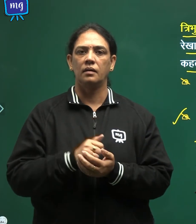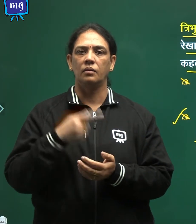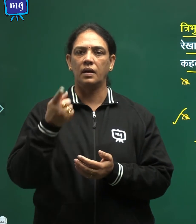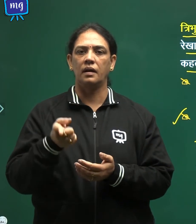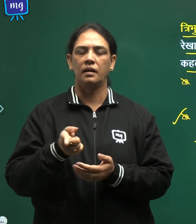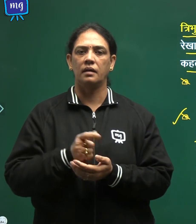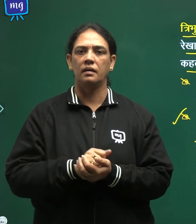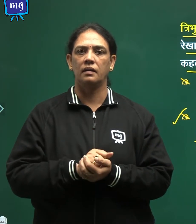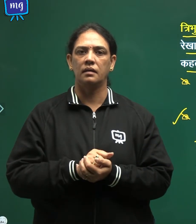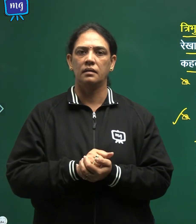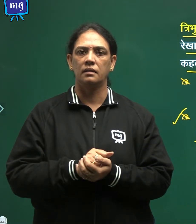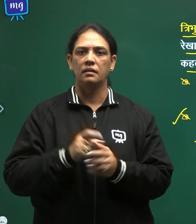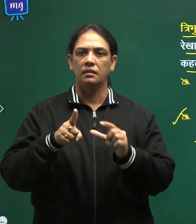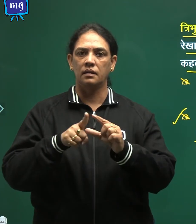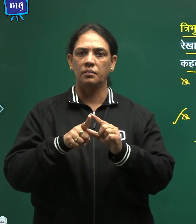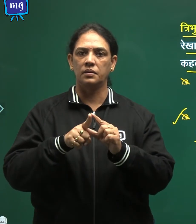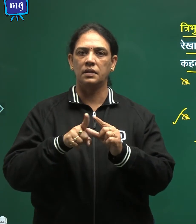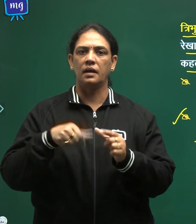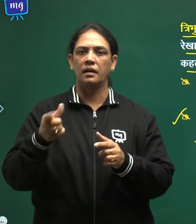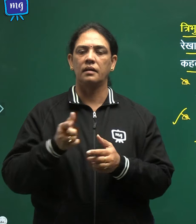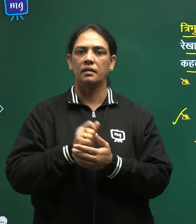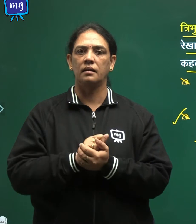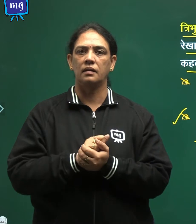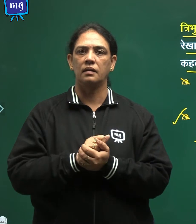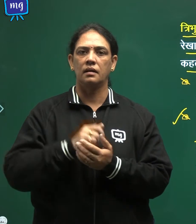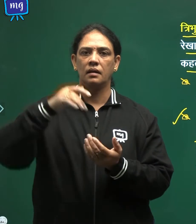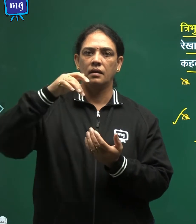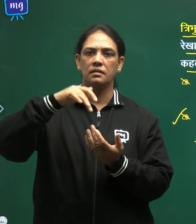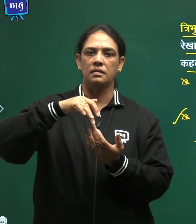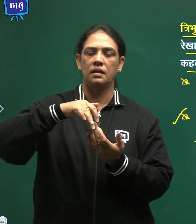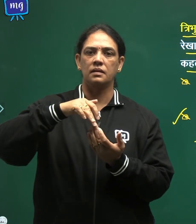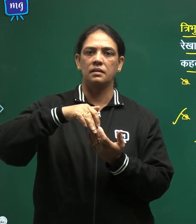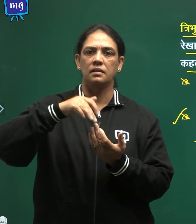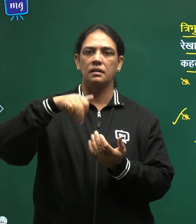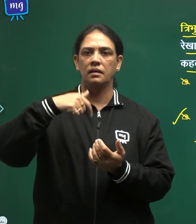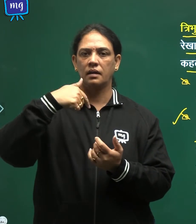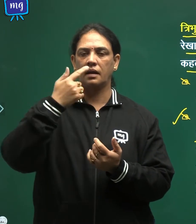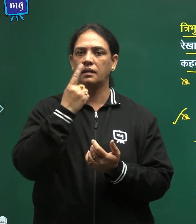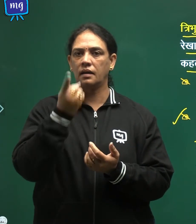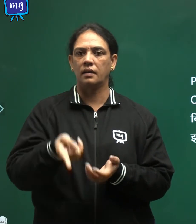उन्हें त्रिभुज के शीर्ष कहते हैं।